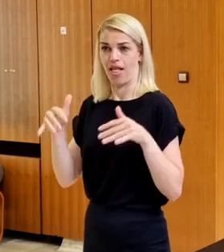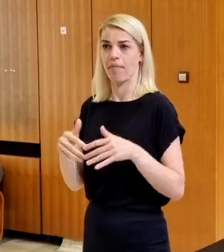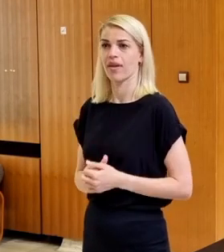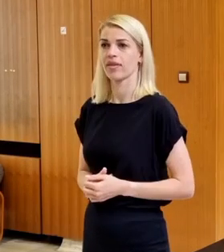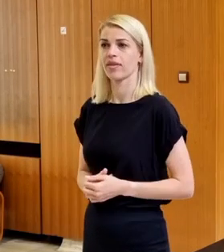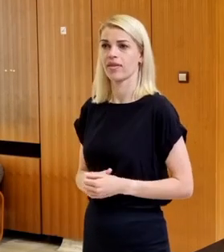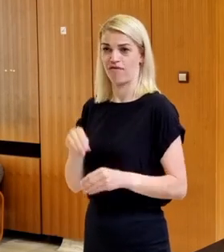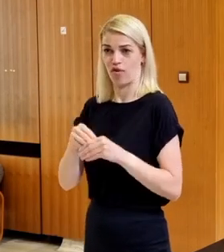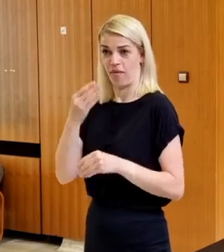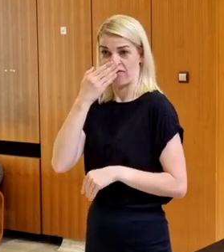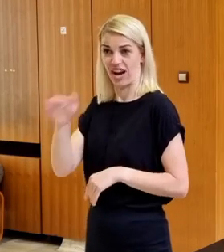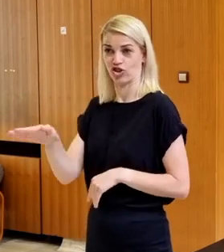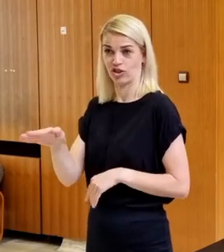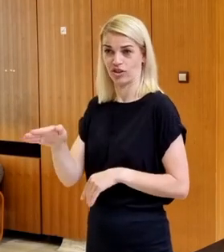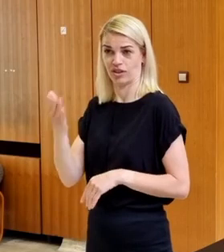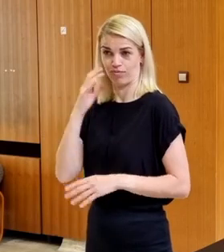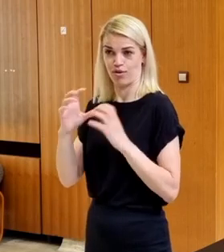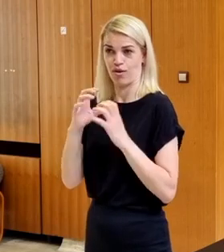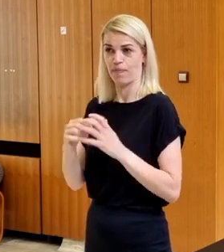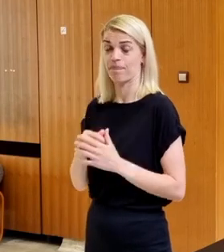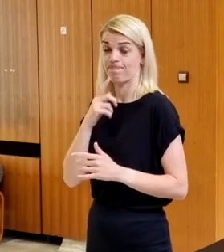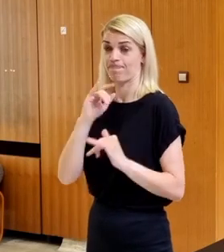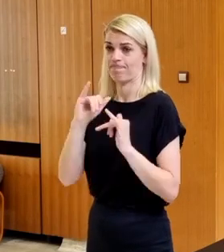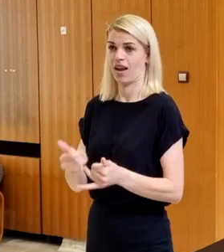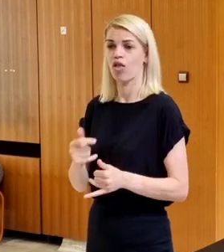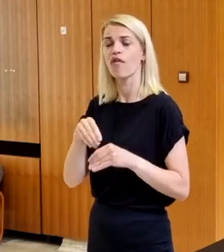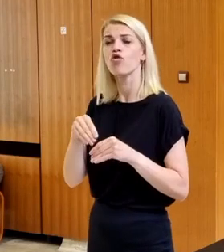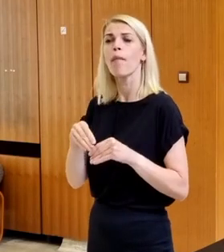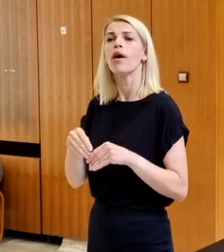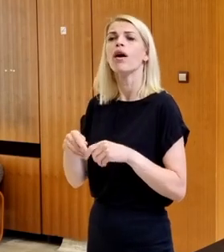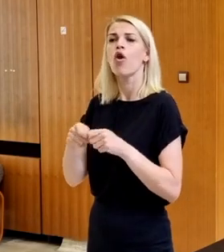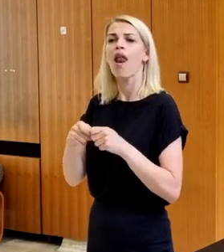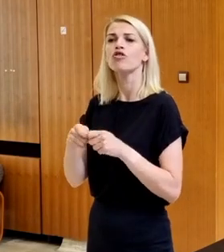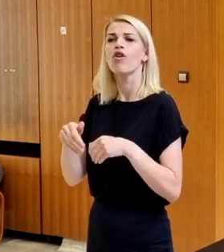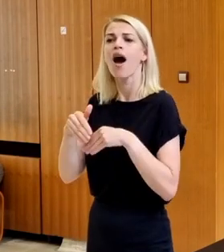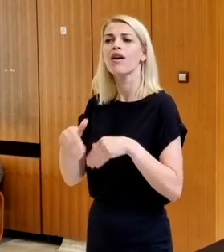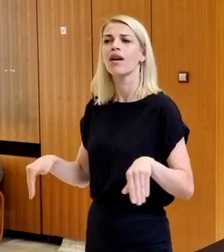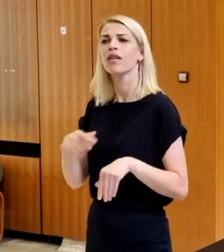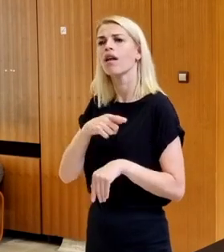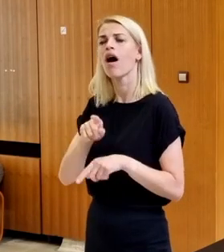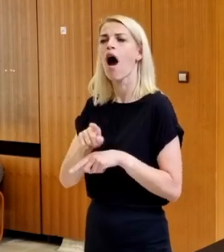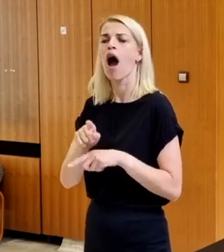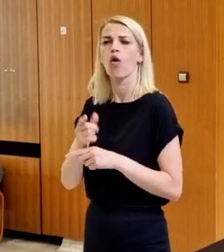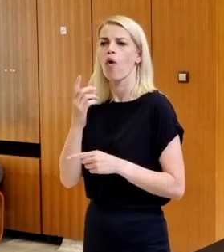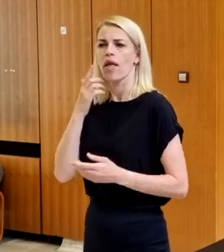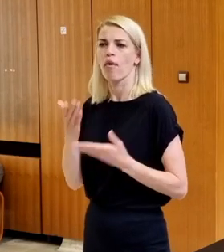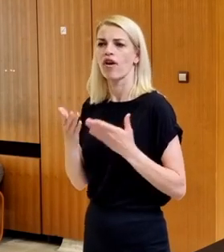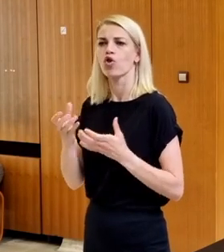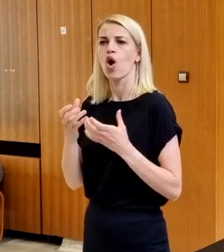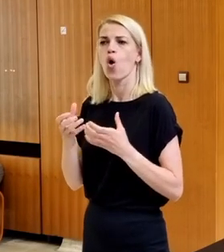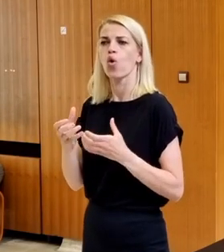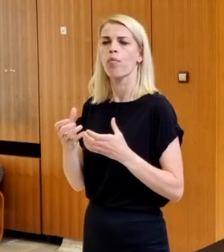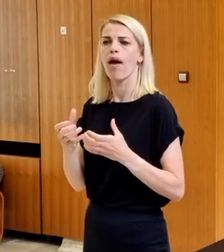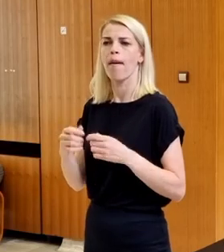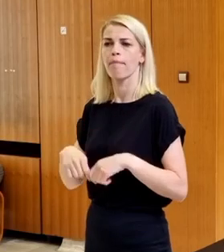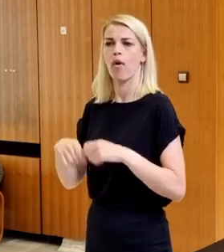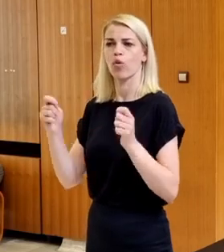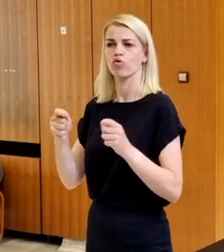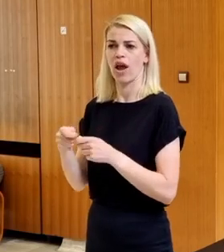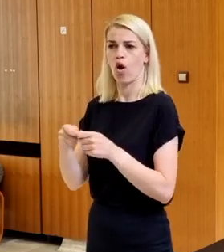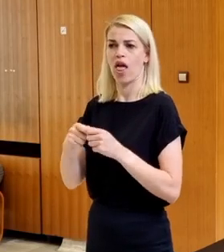S fašistami, hej? Vy ste na koaličnej rade mali aj povedať, že teda nebudete to považovať za hrubé porušenie koaličnej zmluvy, tak ako to